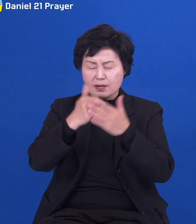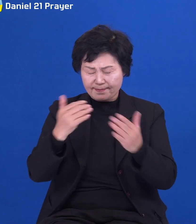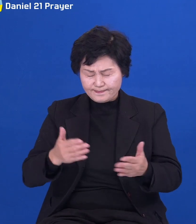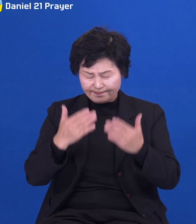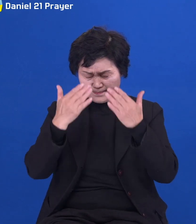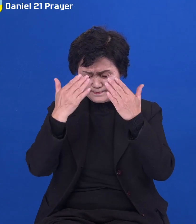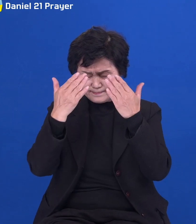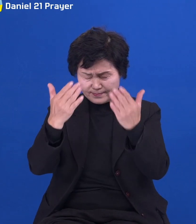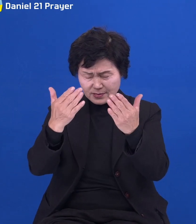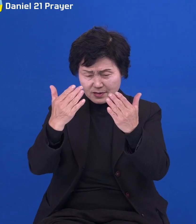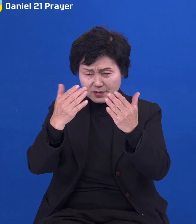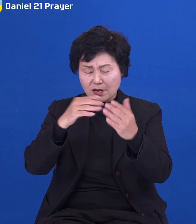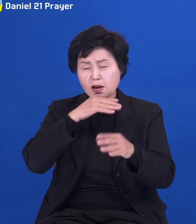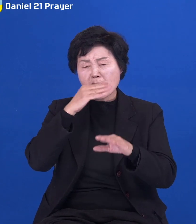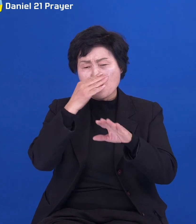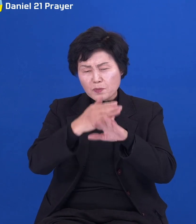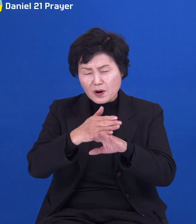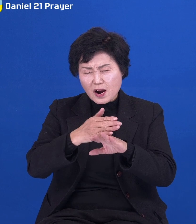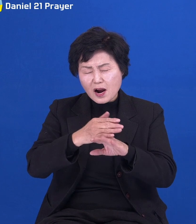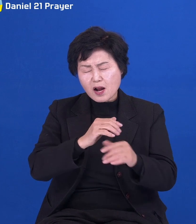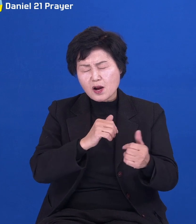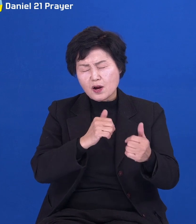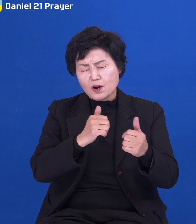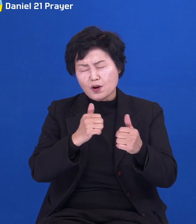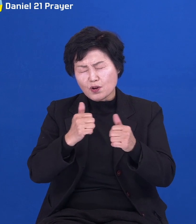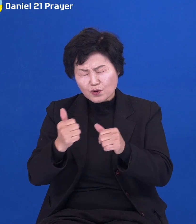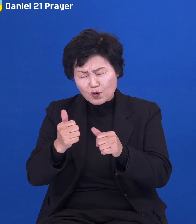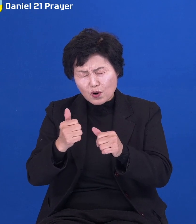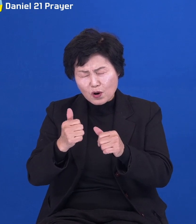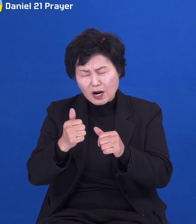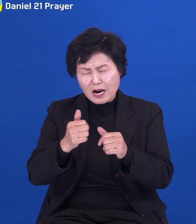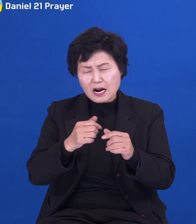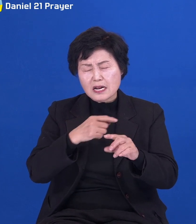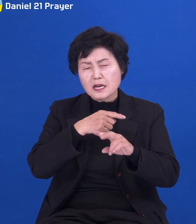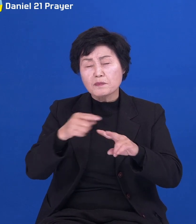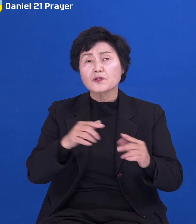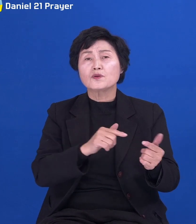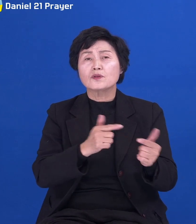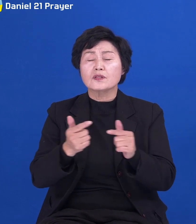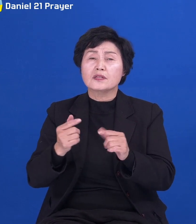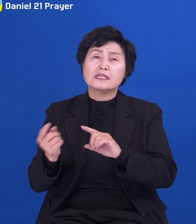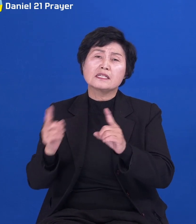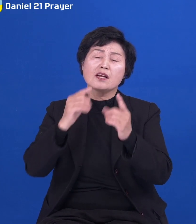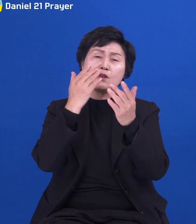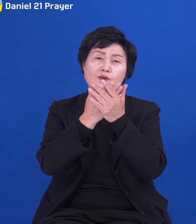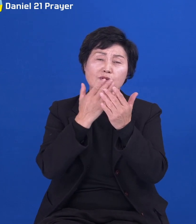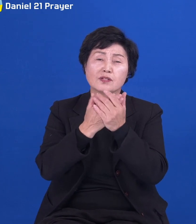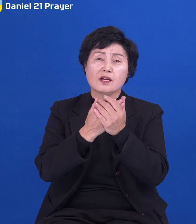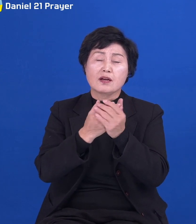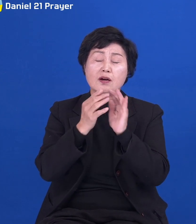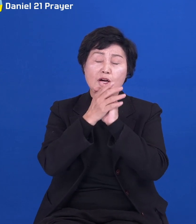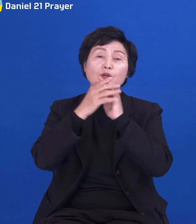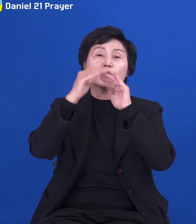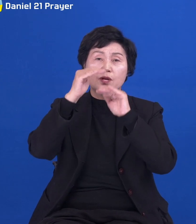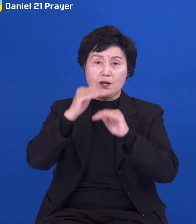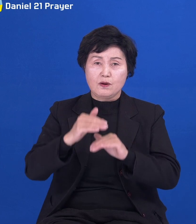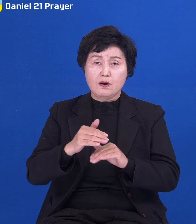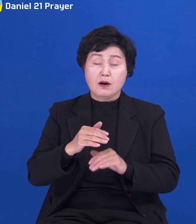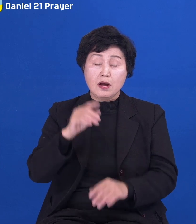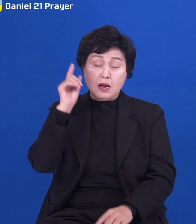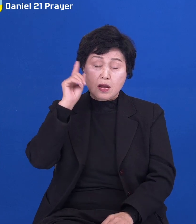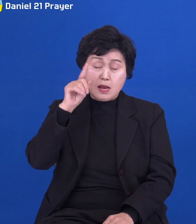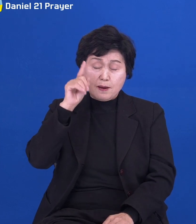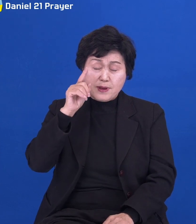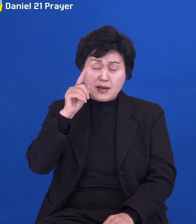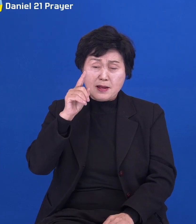북한에 죽어가는 내 민족을 살려주세요. 이것이 사모님의 기도였어요. 매일매 순간마다 주님을 너무나도 사랑을